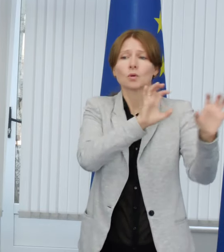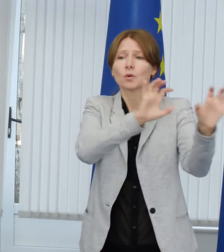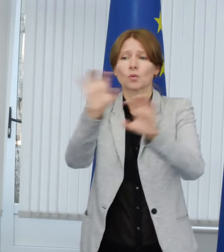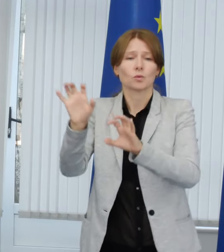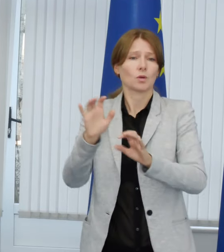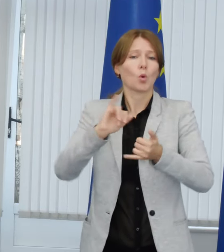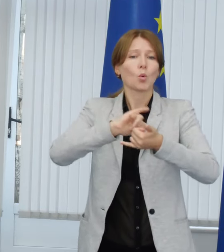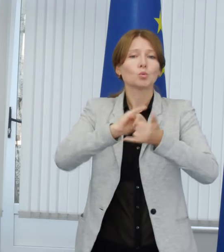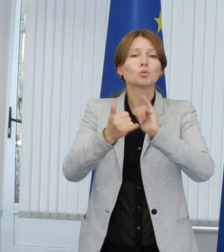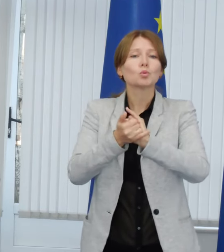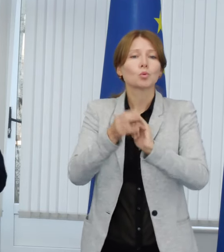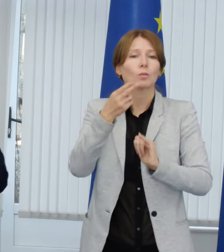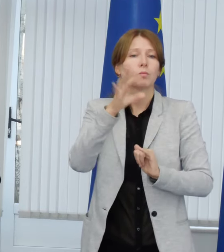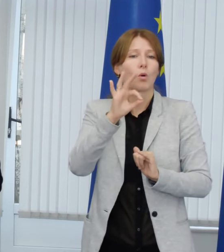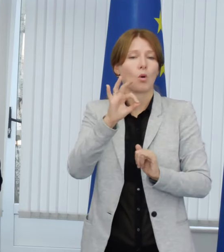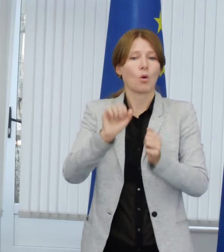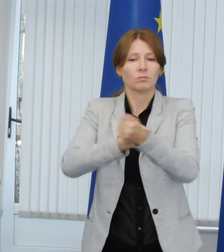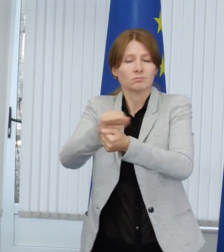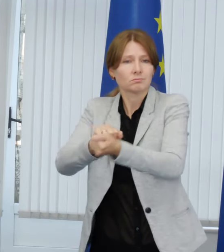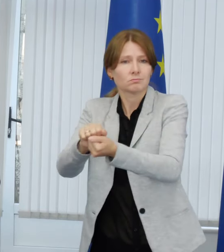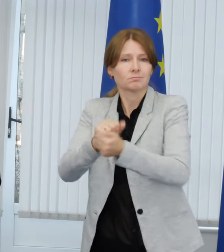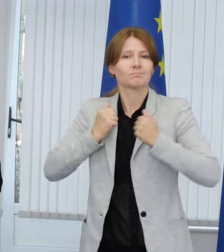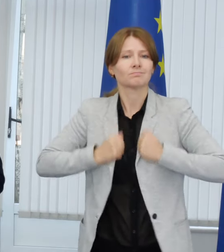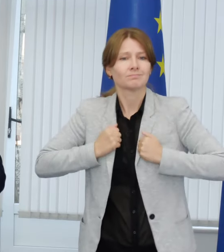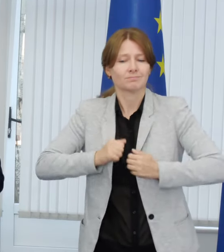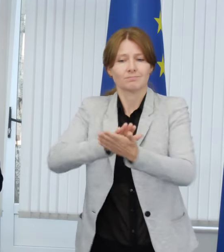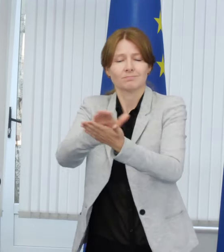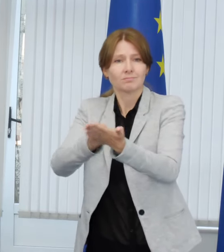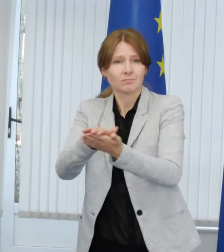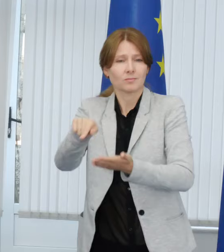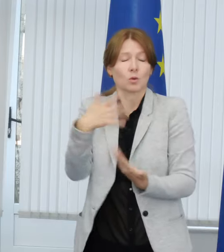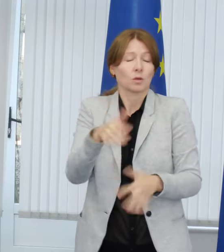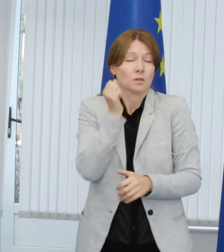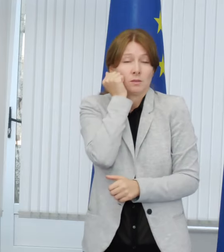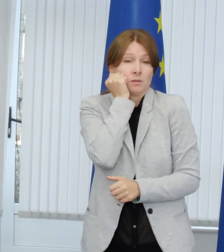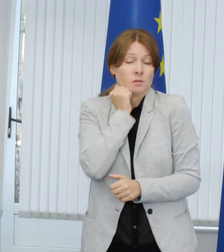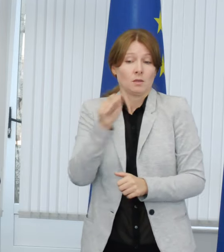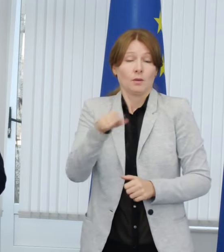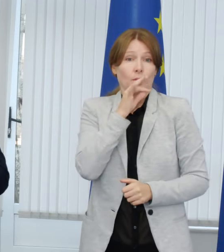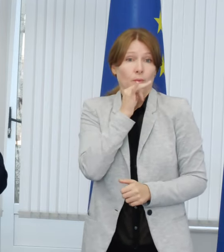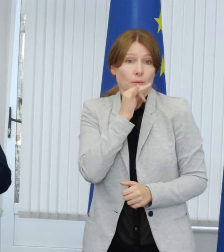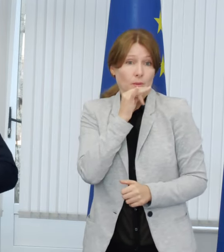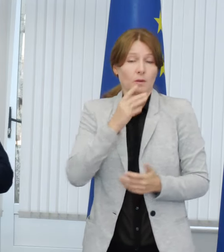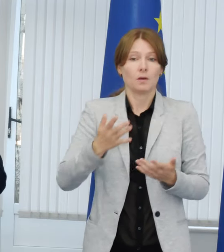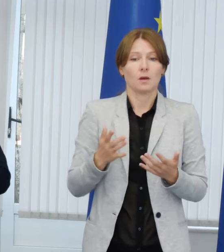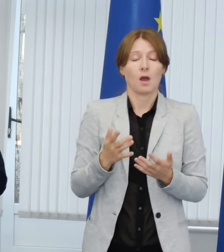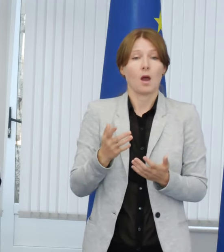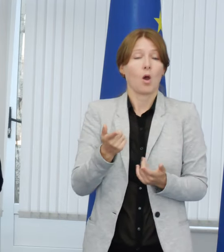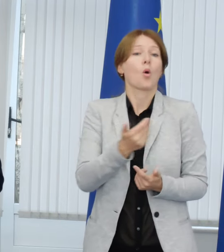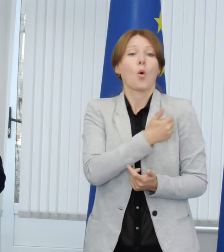minimă, pentru că, spre exemplu, nu dispun de o spălătorie adecvată. Spălătoria este veche, ea s-a stricat și atunci când vrei